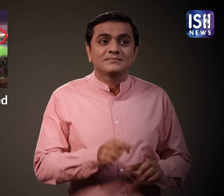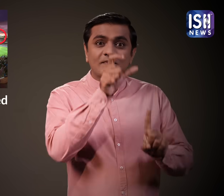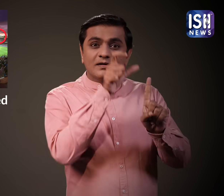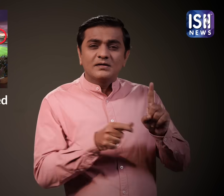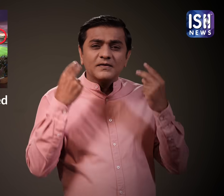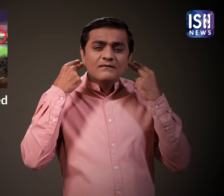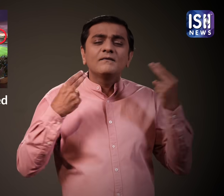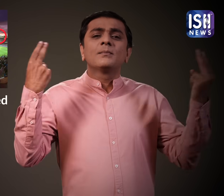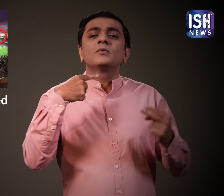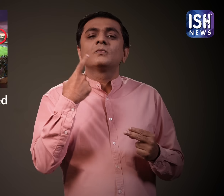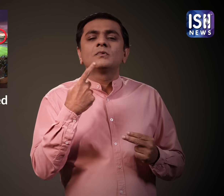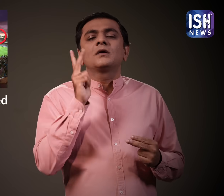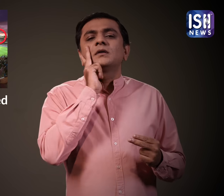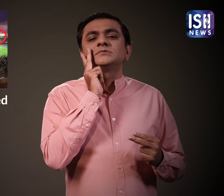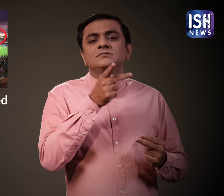इस बीच नीता अमबानी ने कहा